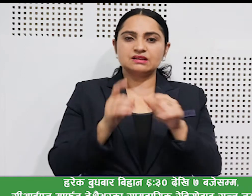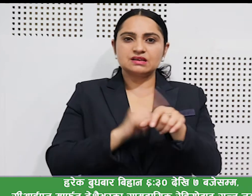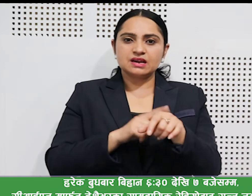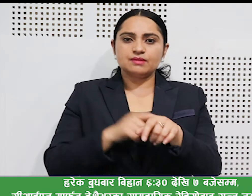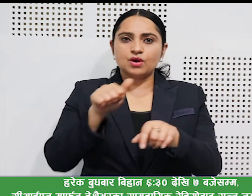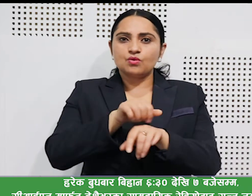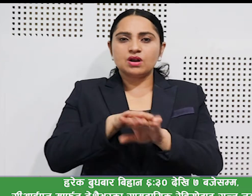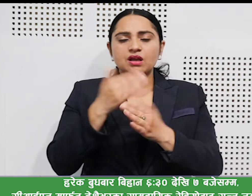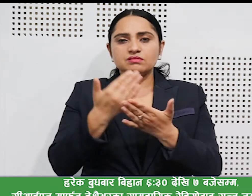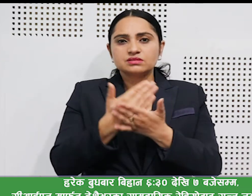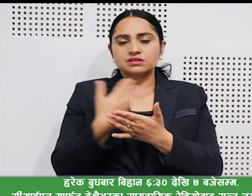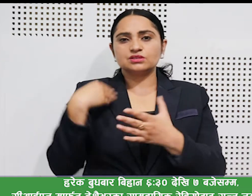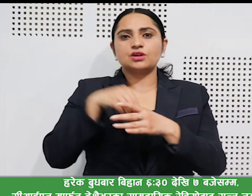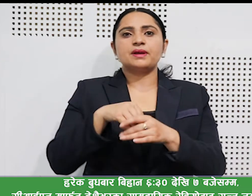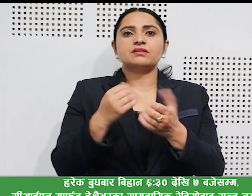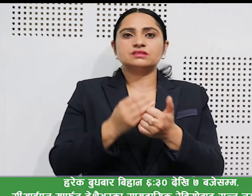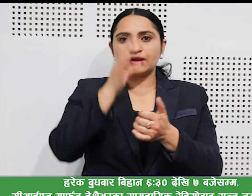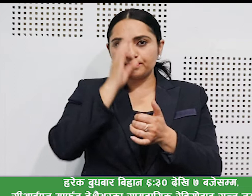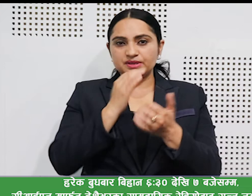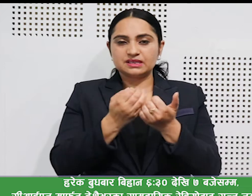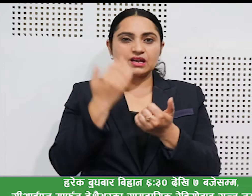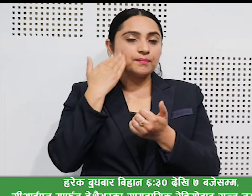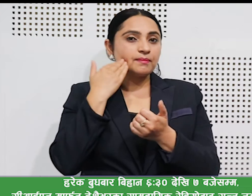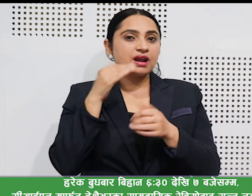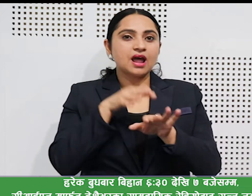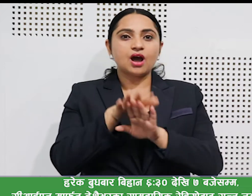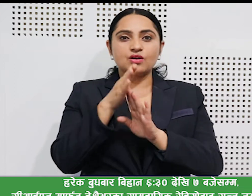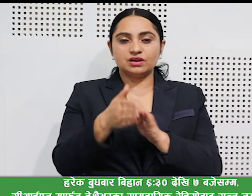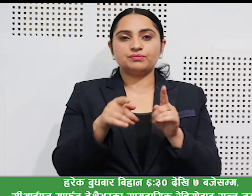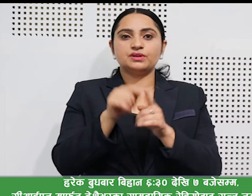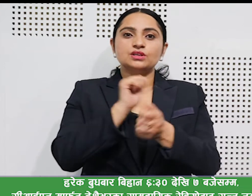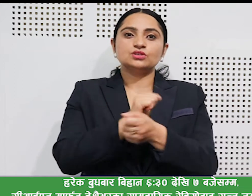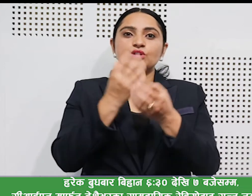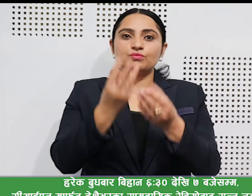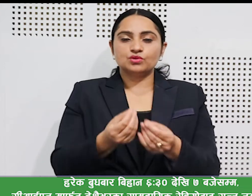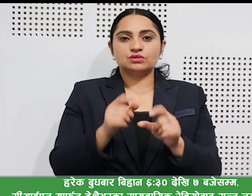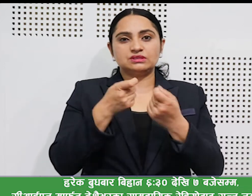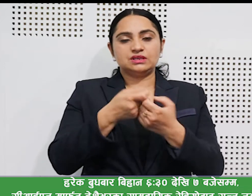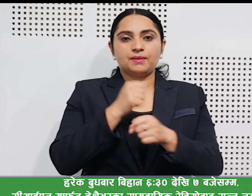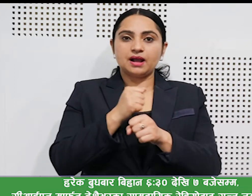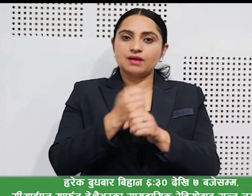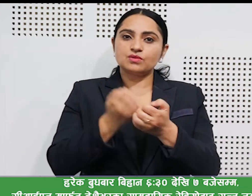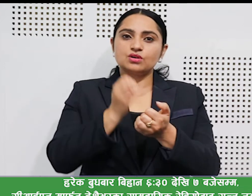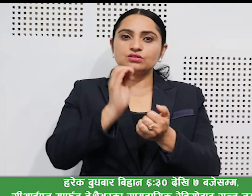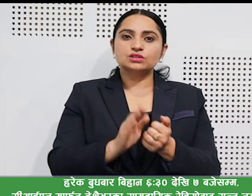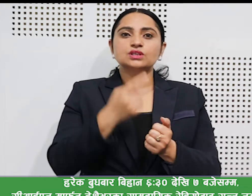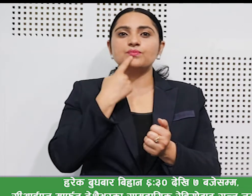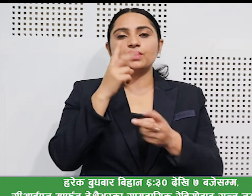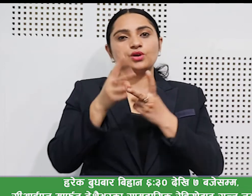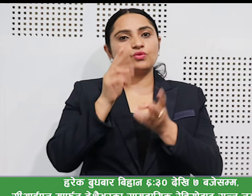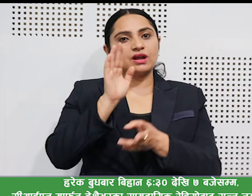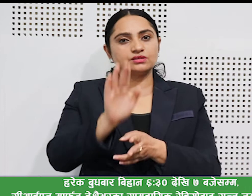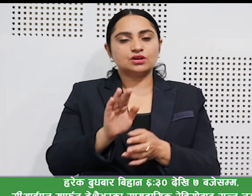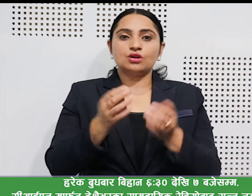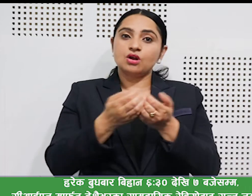उनीहरूलाई कसरी सहभागी गराइन्छ? विशेष गरी महिलाहरूले पनि जोखिम न्यूनीकरणको क्षेत्रमा काम गर्न सक्छन् भन्ने कुरा छ, गर्न